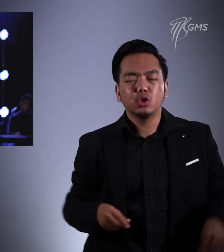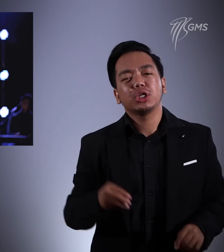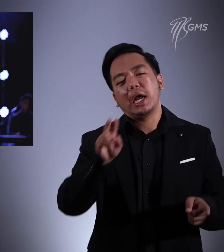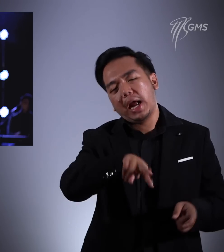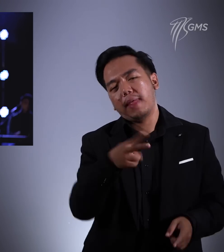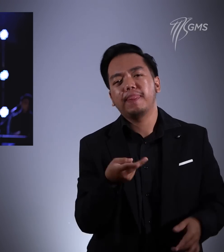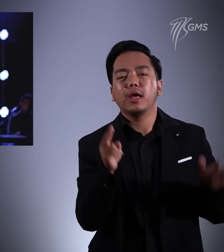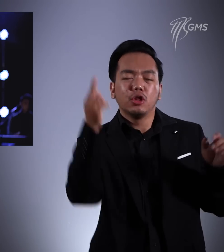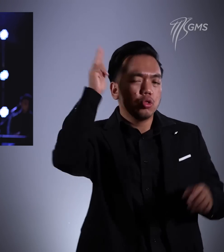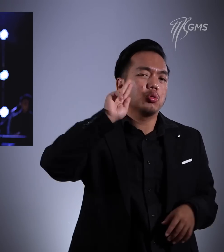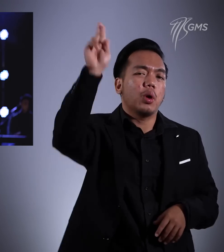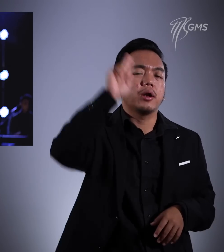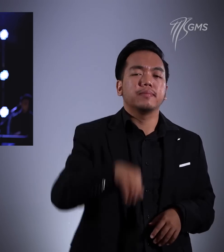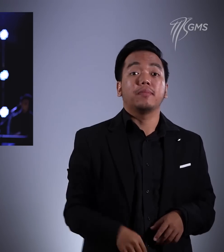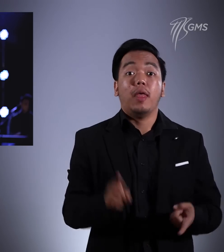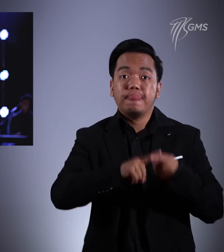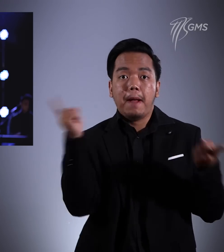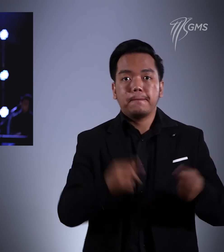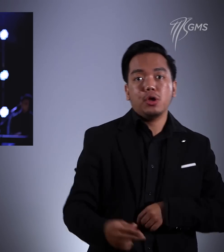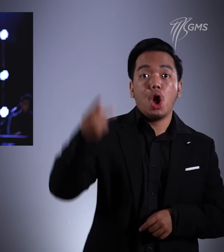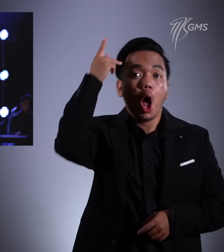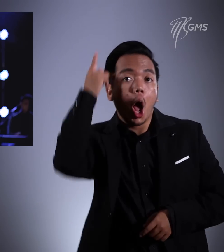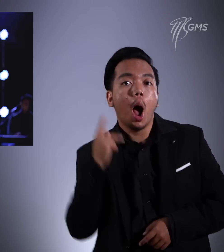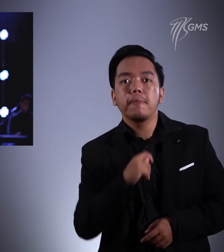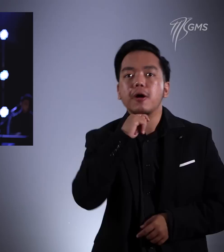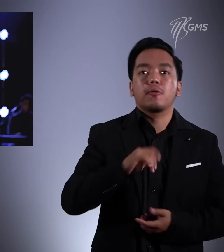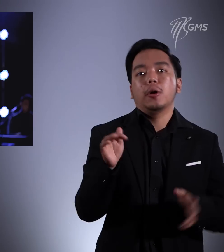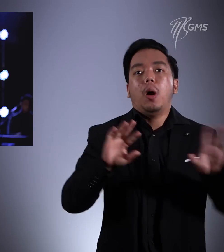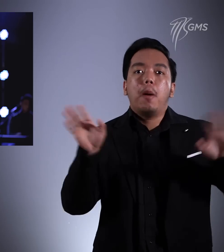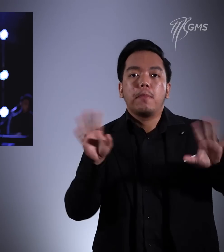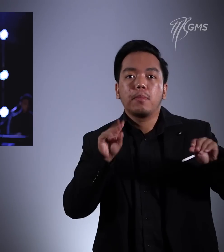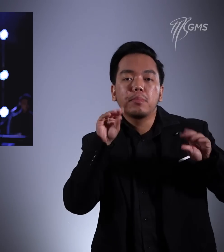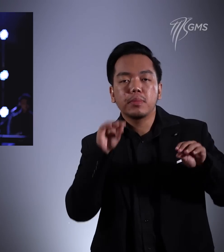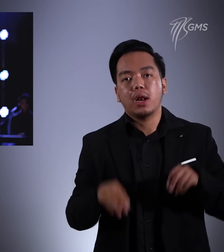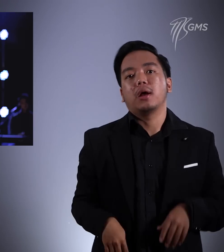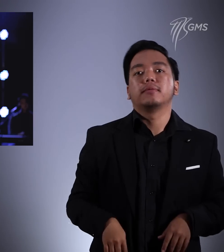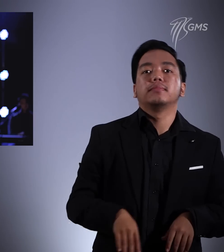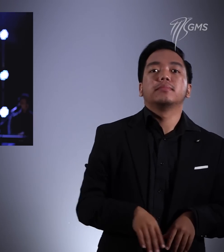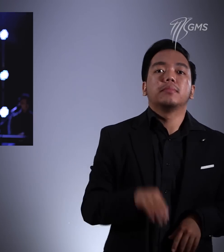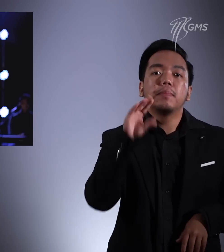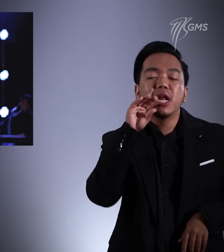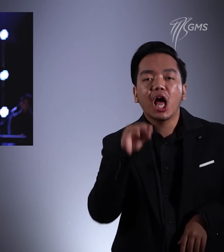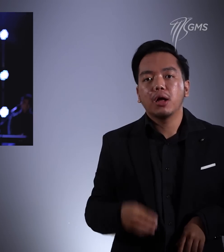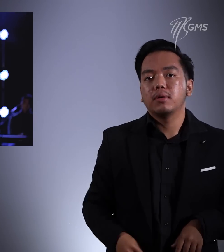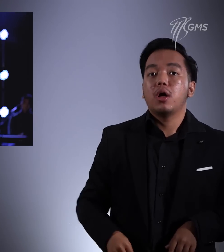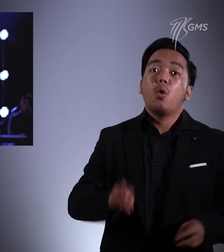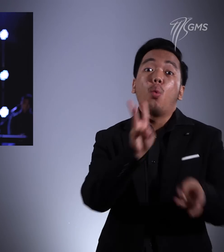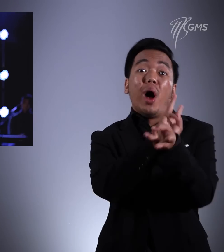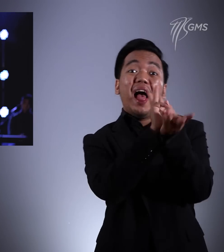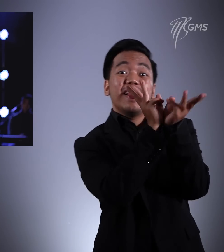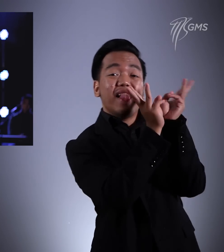berkata, no. Even though, sekalipun pohon ara tidak berbuah, 70 tahun ke depan ini suram.